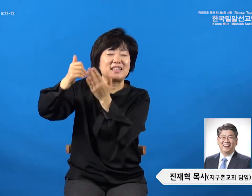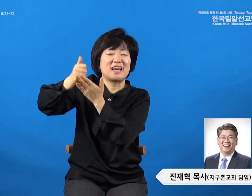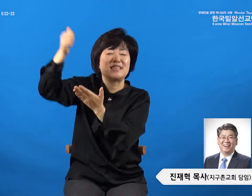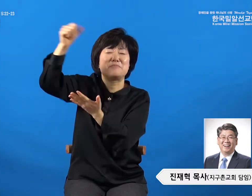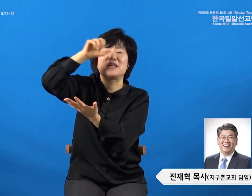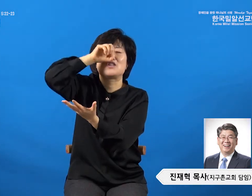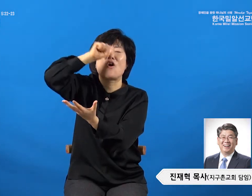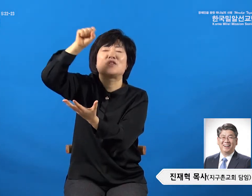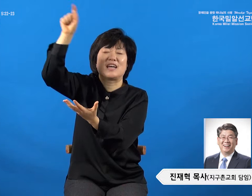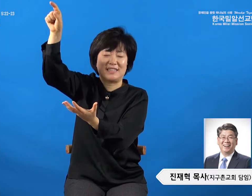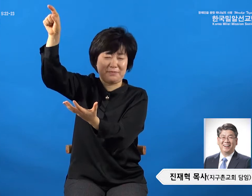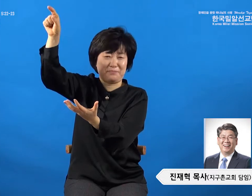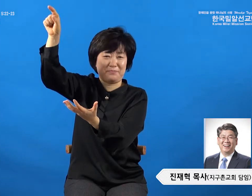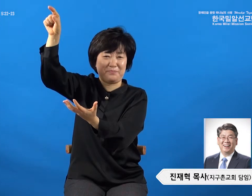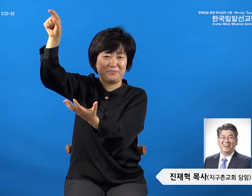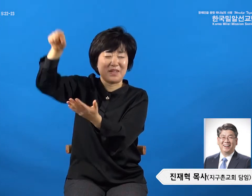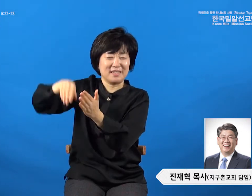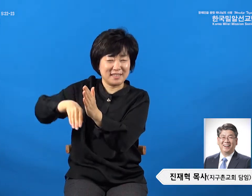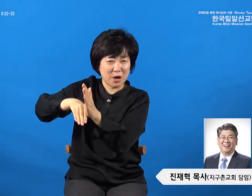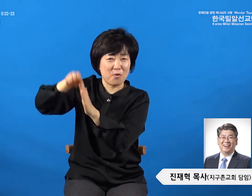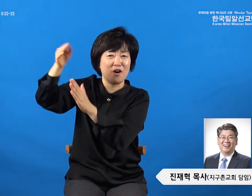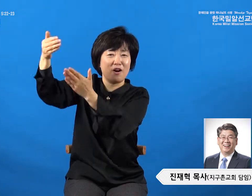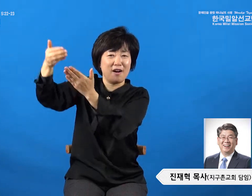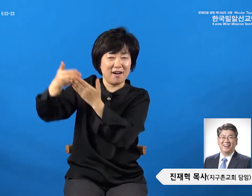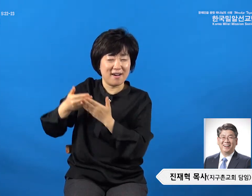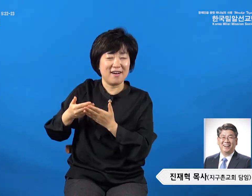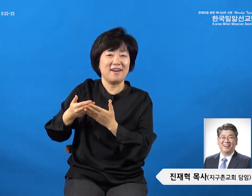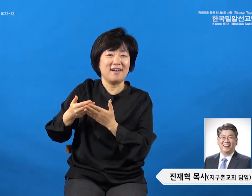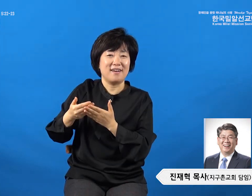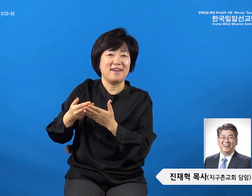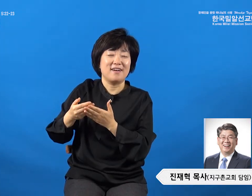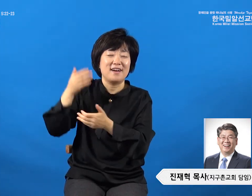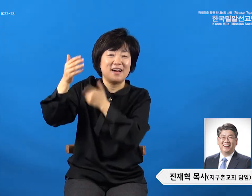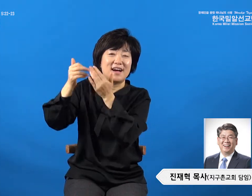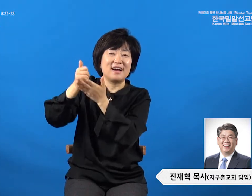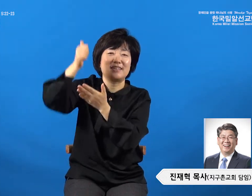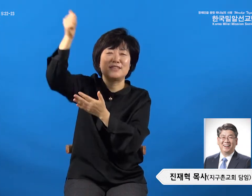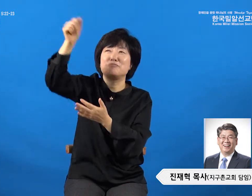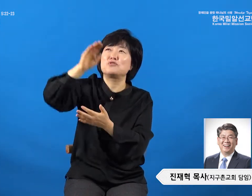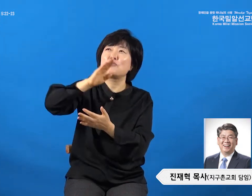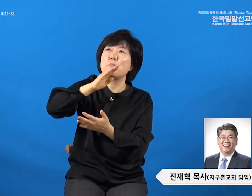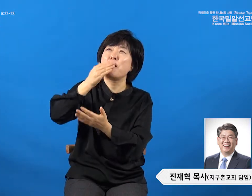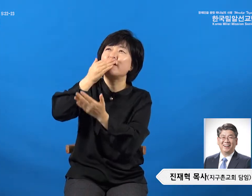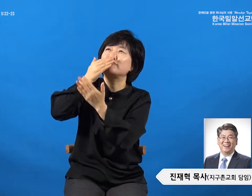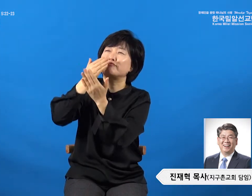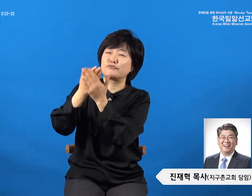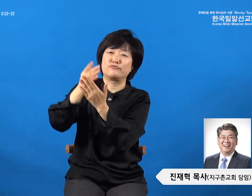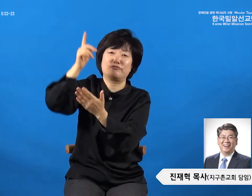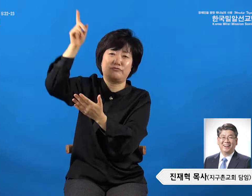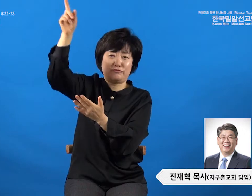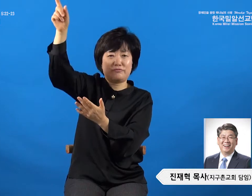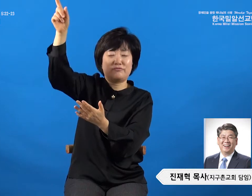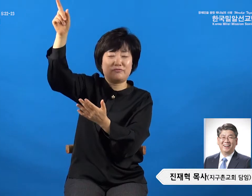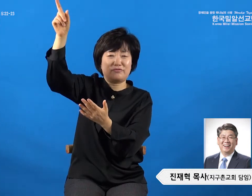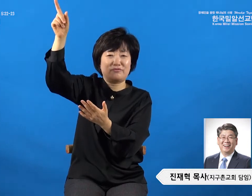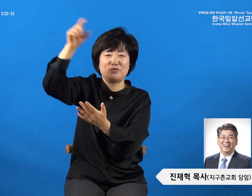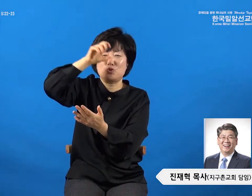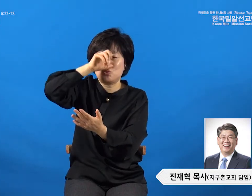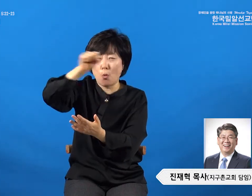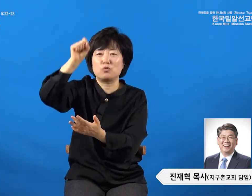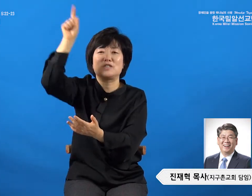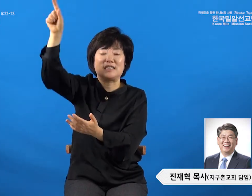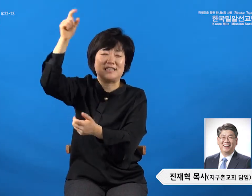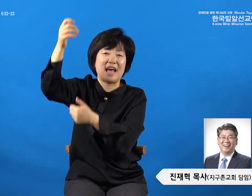선하심, 여호와 하나님은 선하십니다. He is good. God is